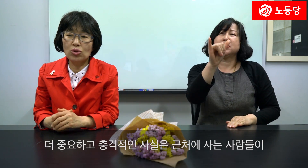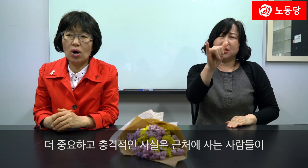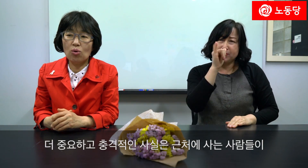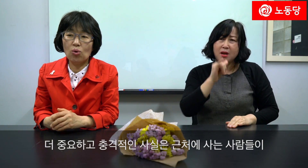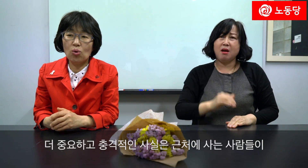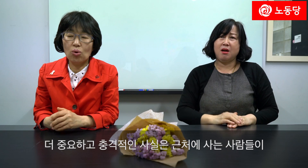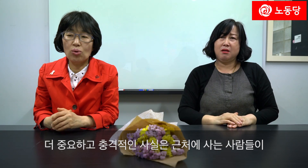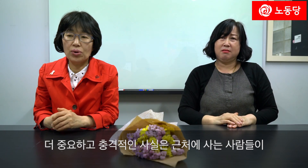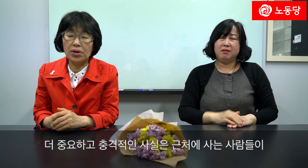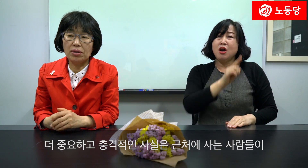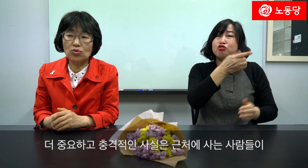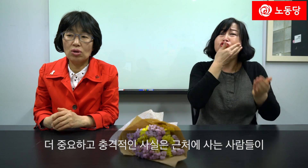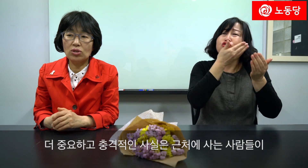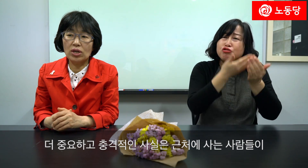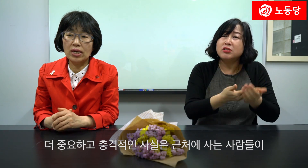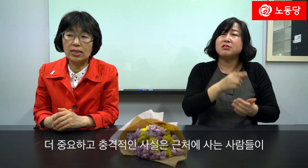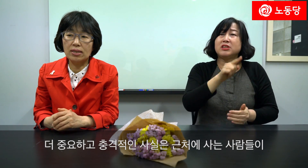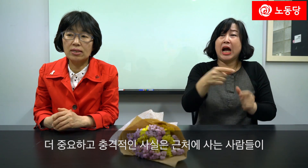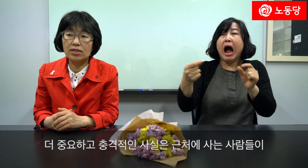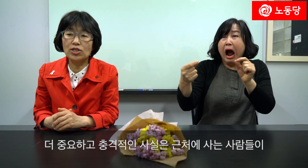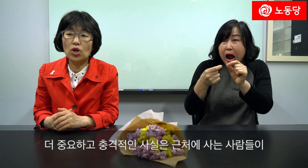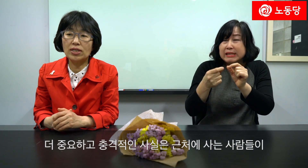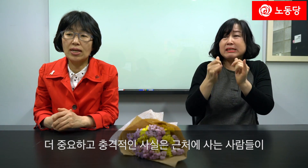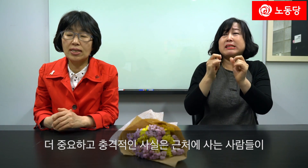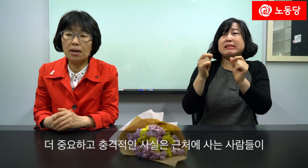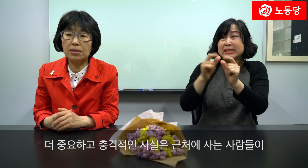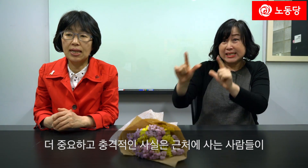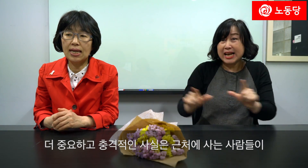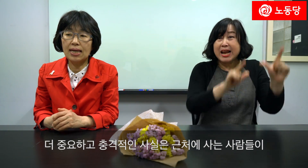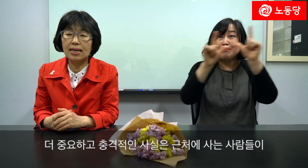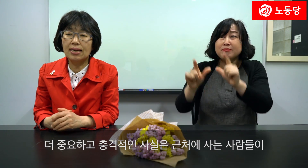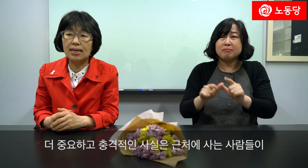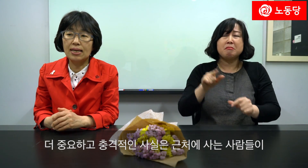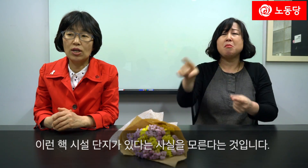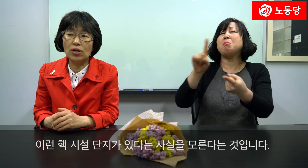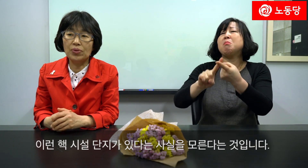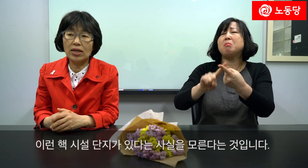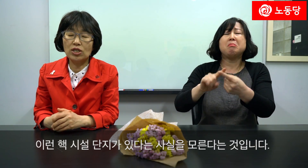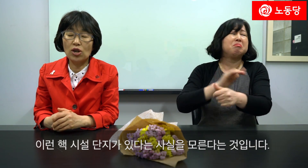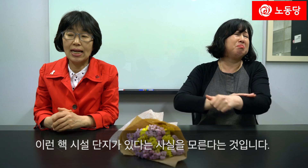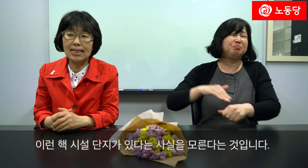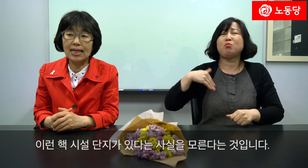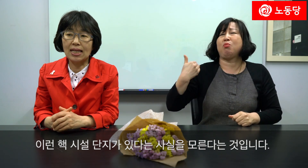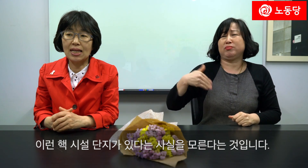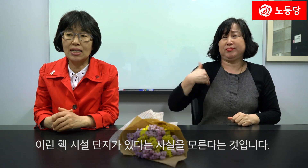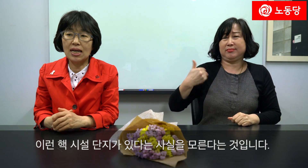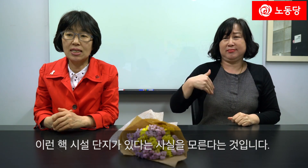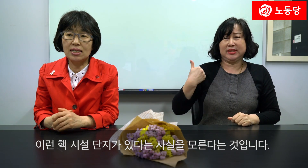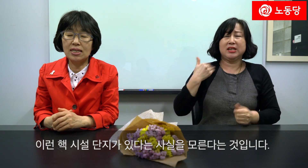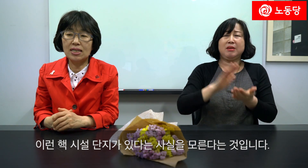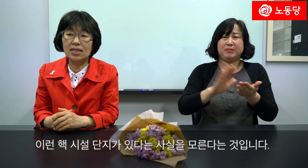더 중요하고 충격적인 사실은 근처에 사는 사람들이 이런 핵시설 단지가